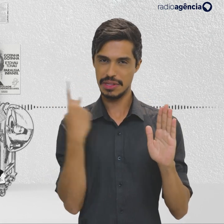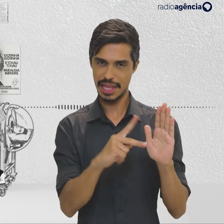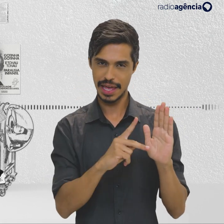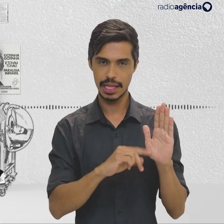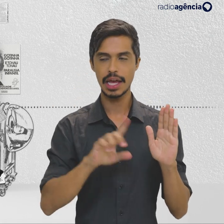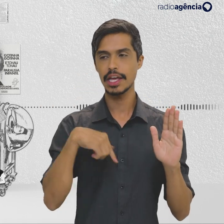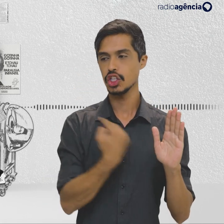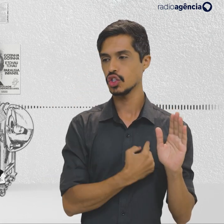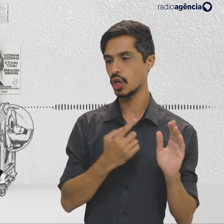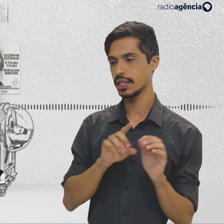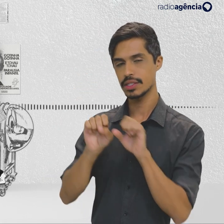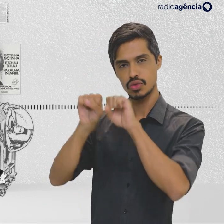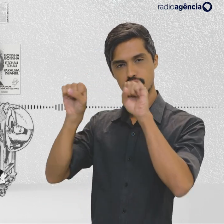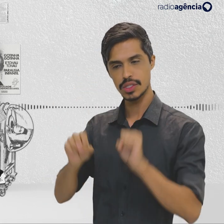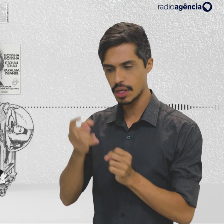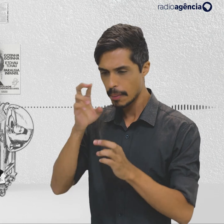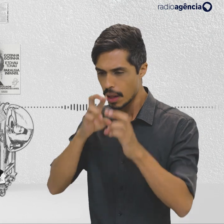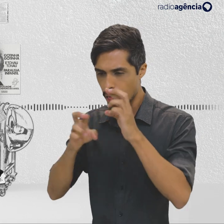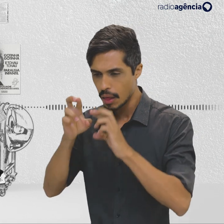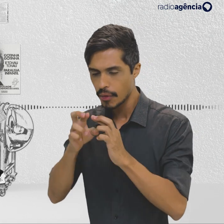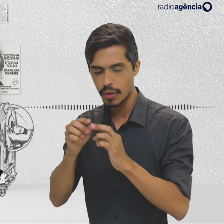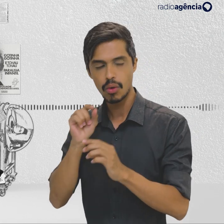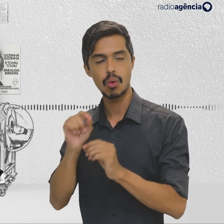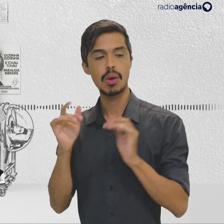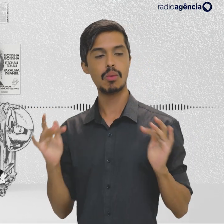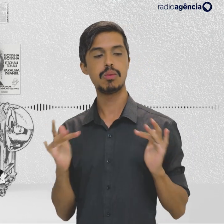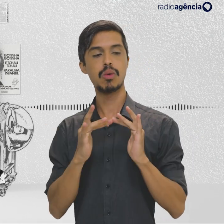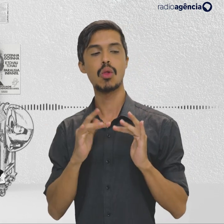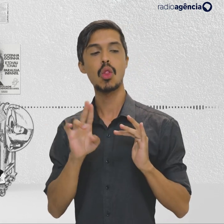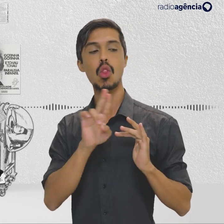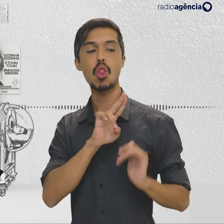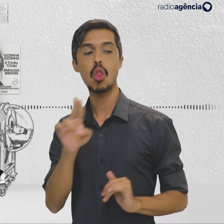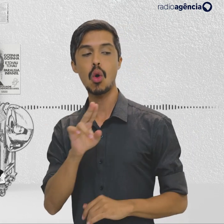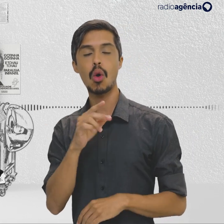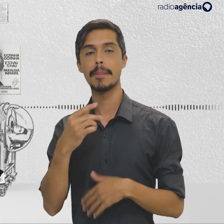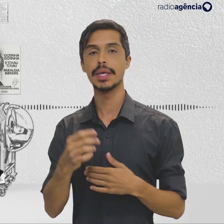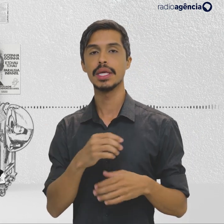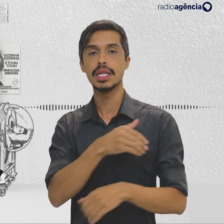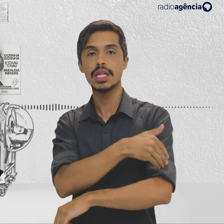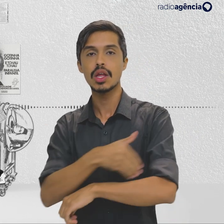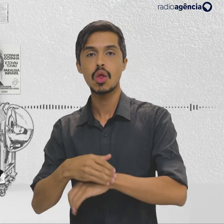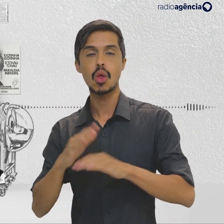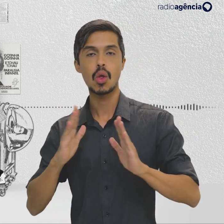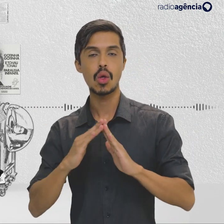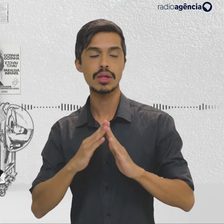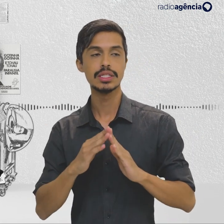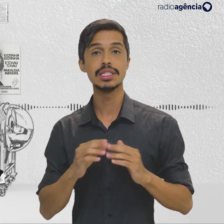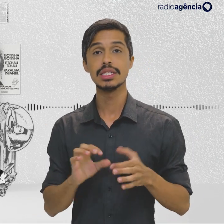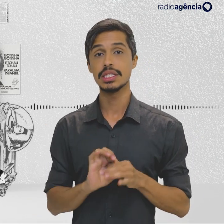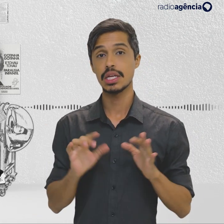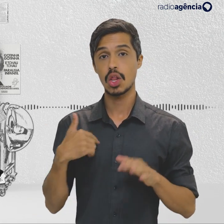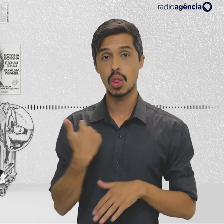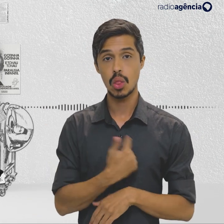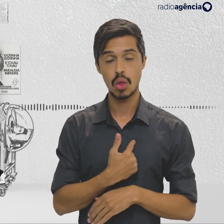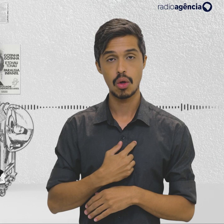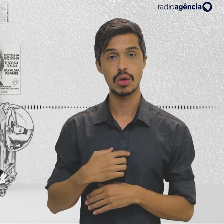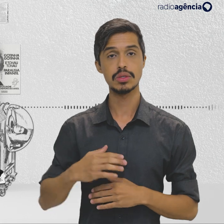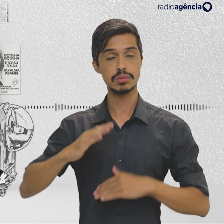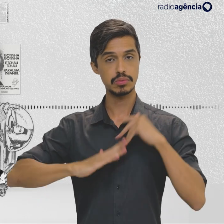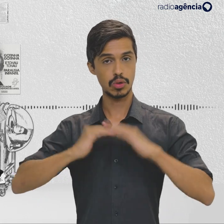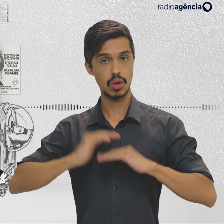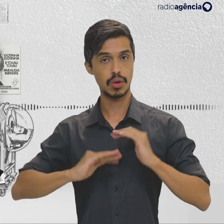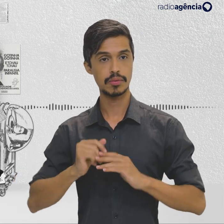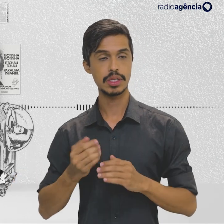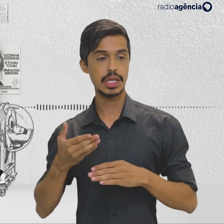E aí a gente entra lá no nosso prontuário eletrônico e olha qual criança quer qual o nome endereço isso permite que o agente comunitário